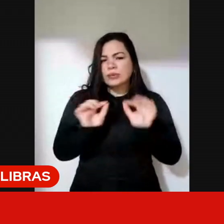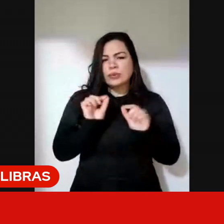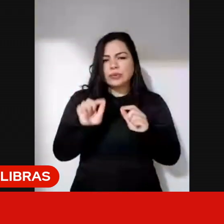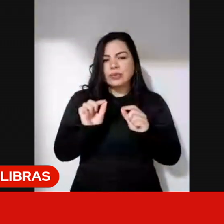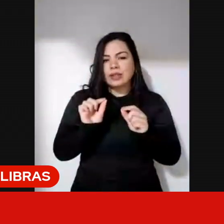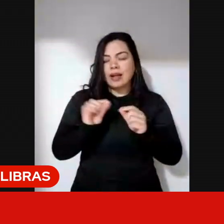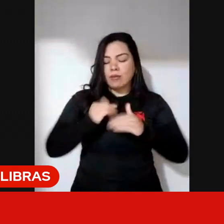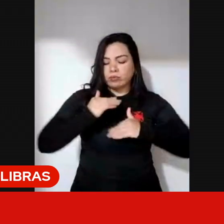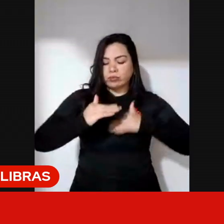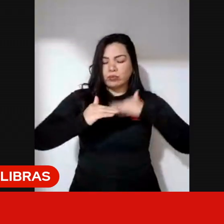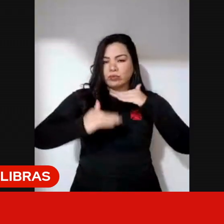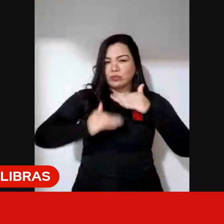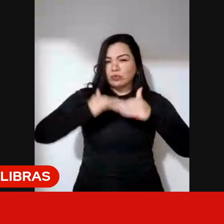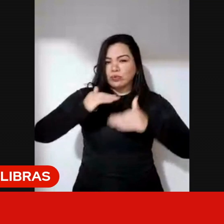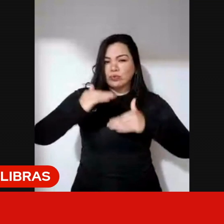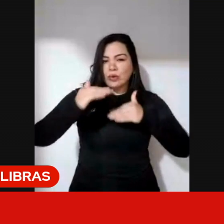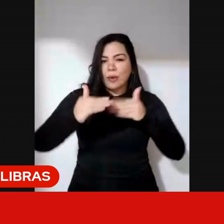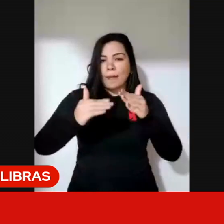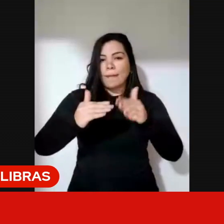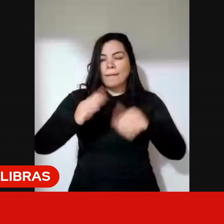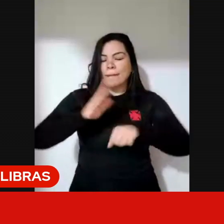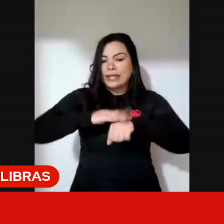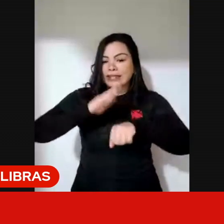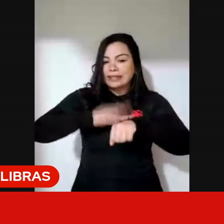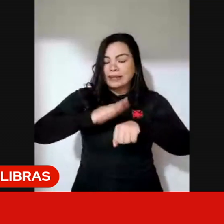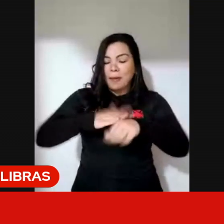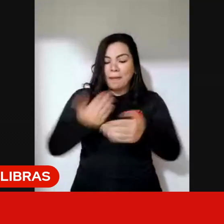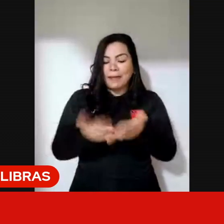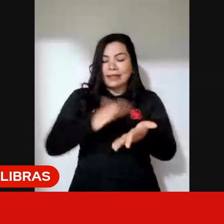tem espaço para ter muito mais pessoas fazendo